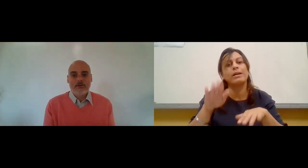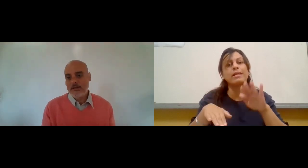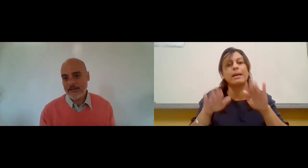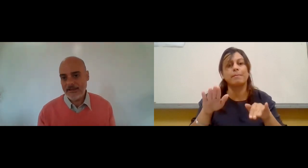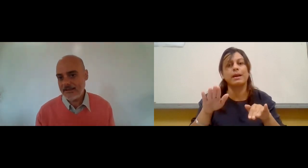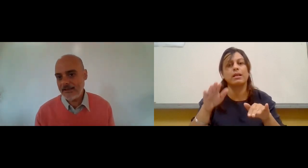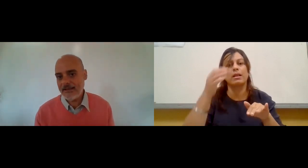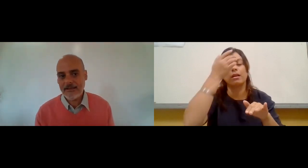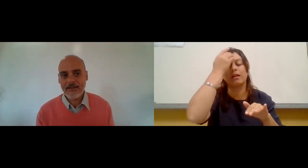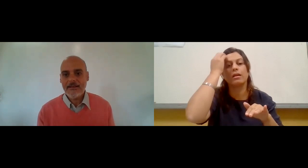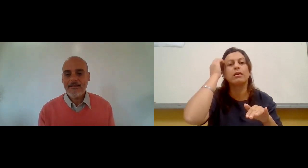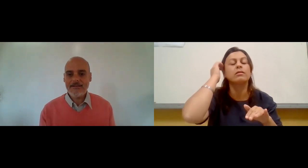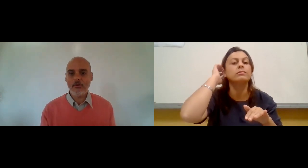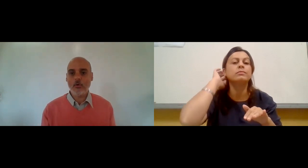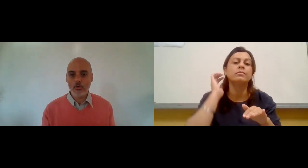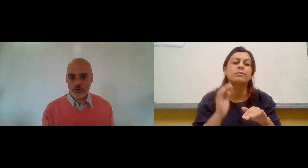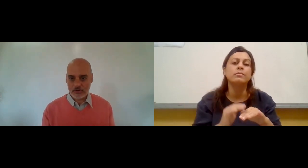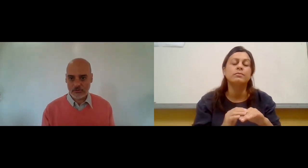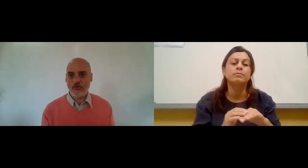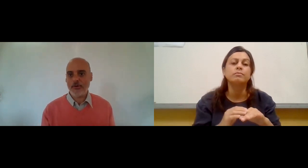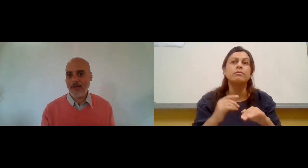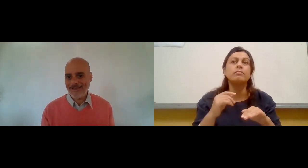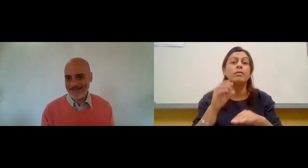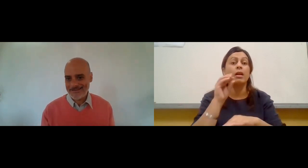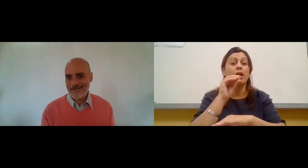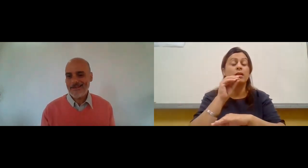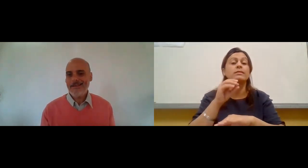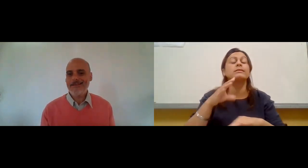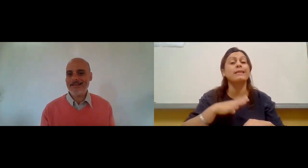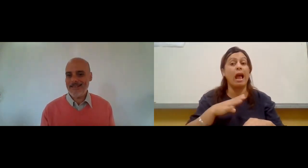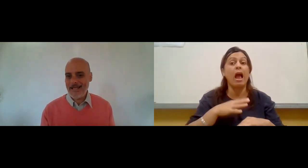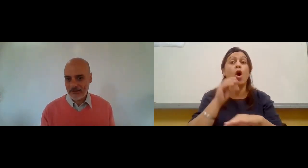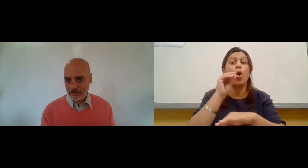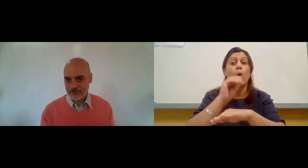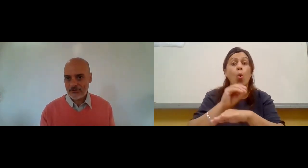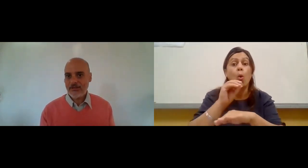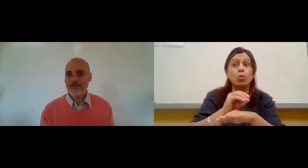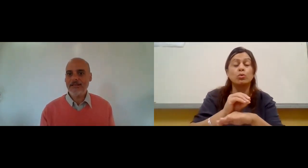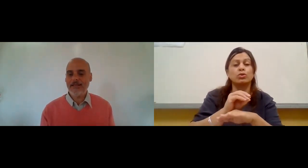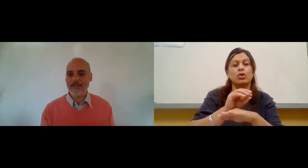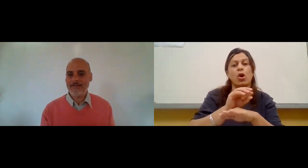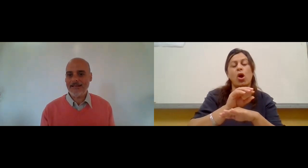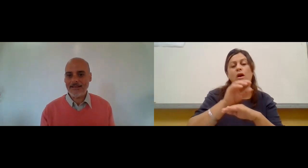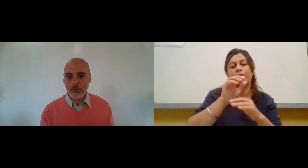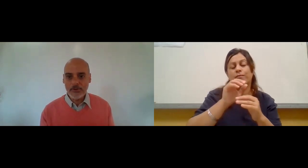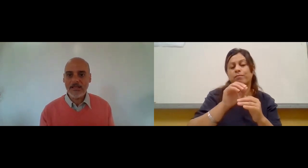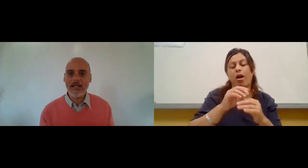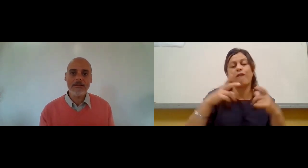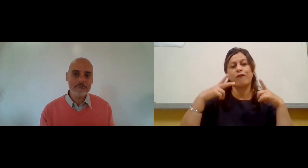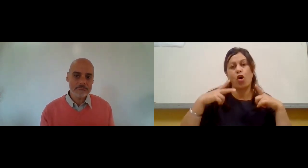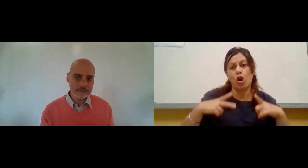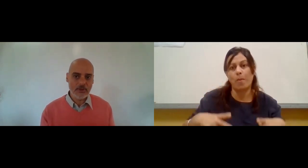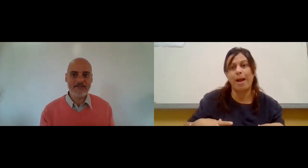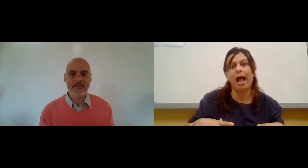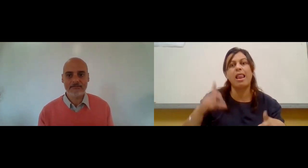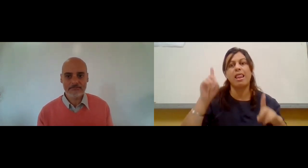no, te diría que siendo cursos formales, terciarios, de enseñanza